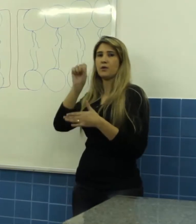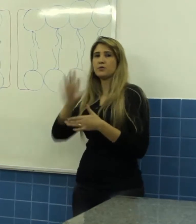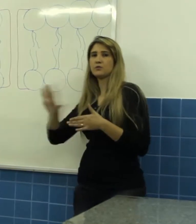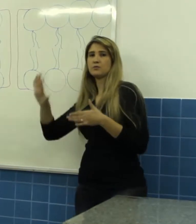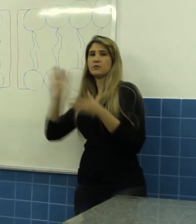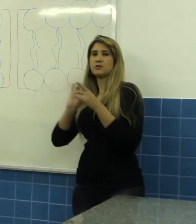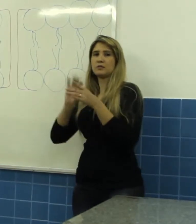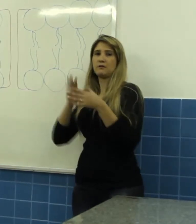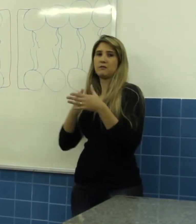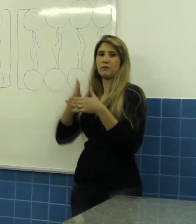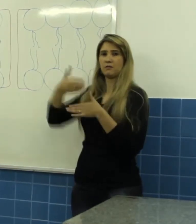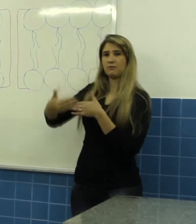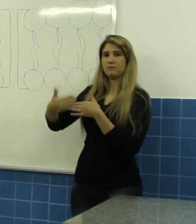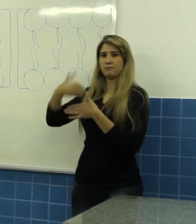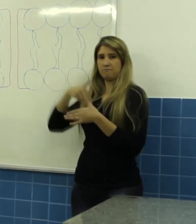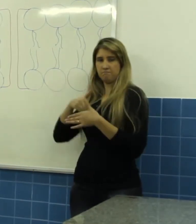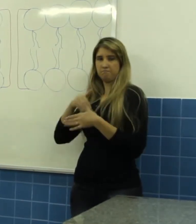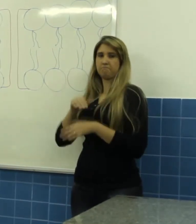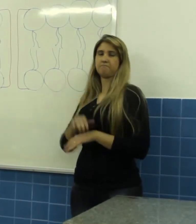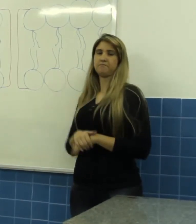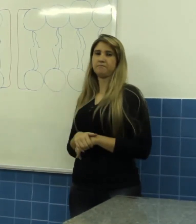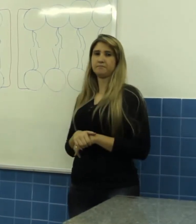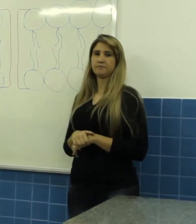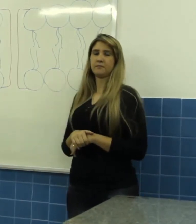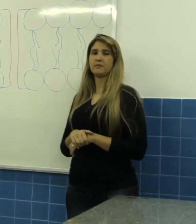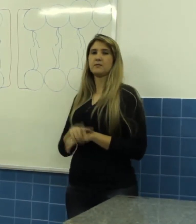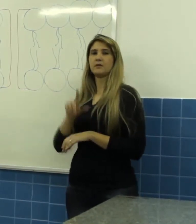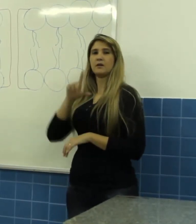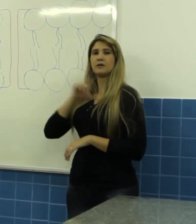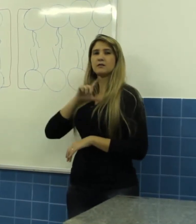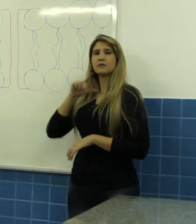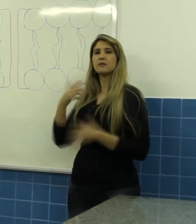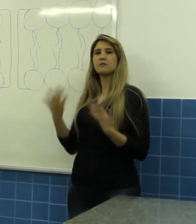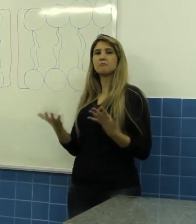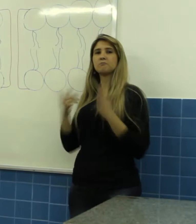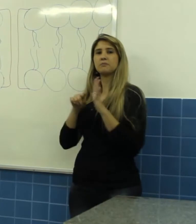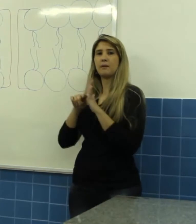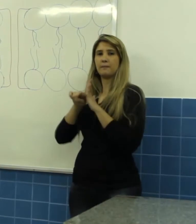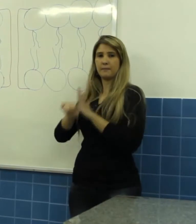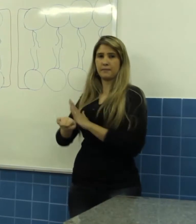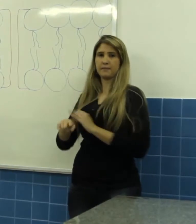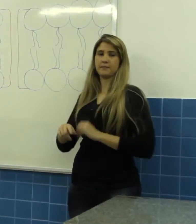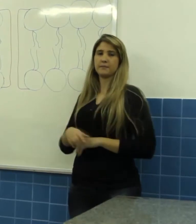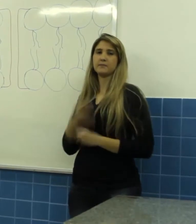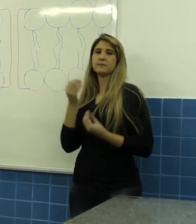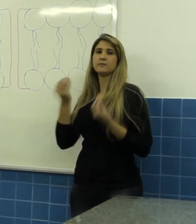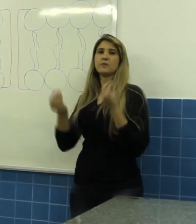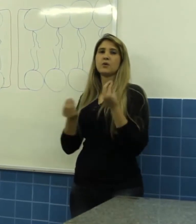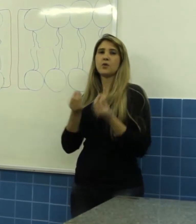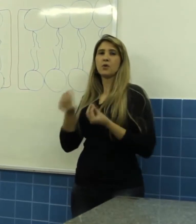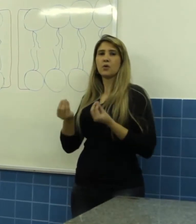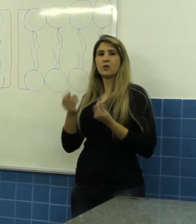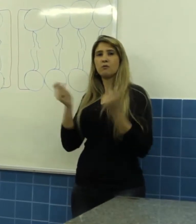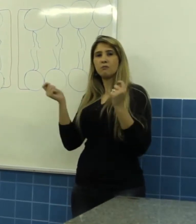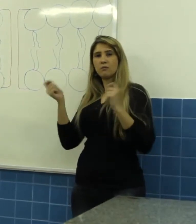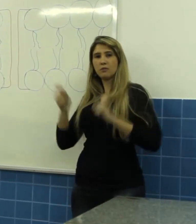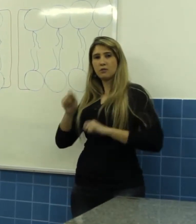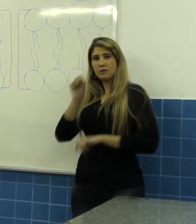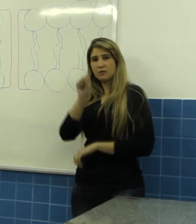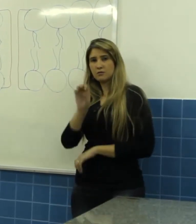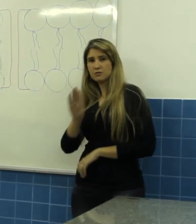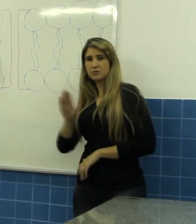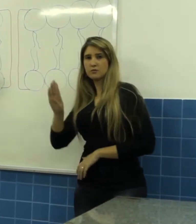substâncias hidrofílicas. Então surge uma pergunta: como as substâncias